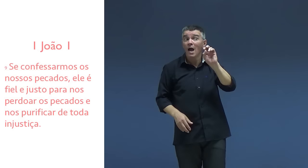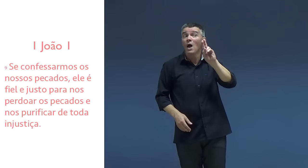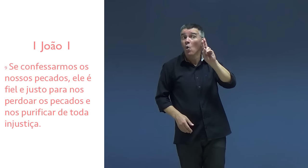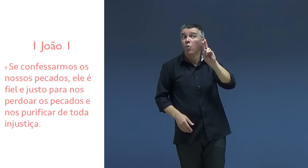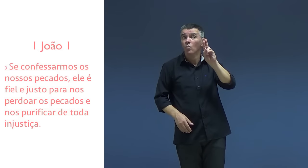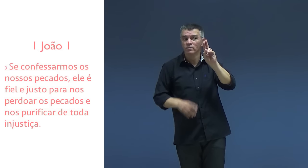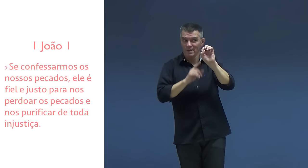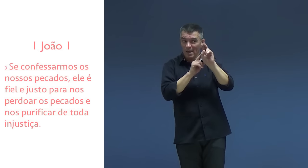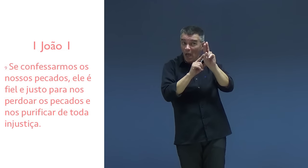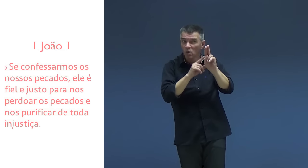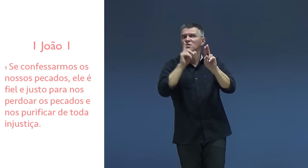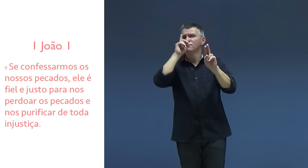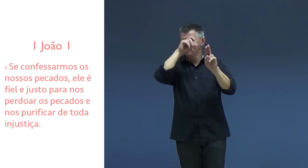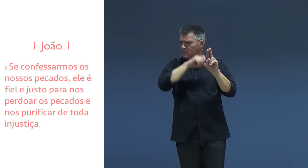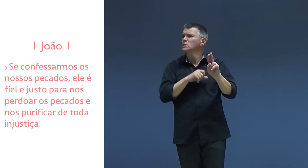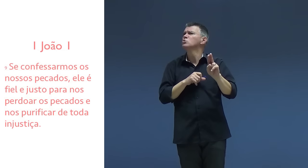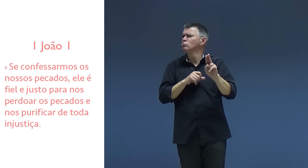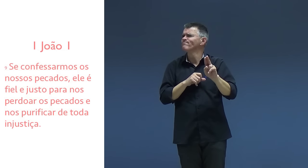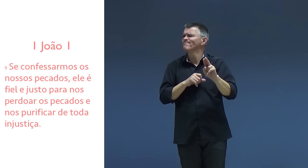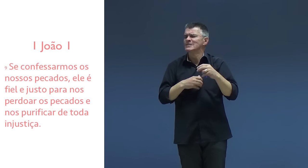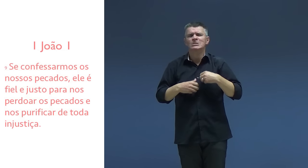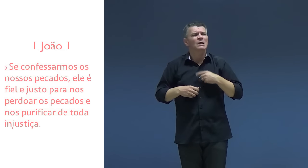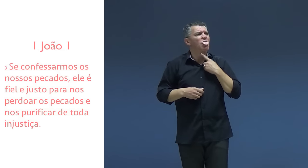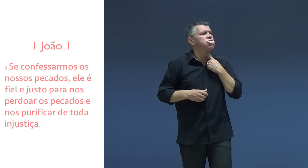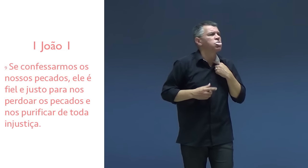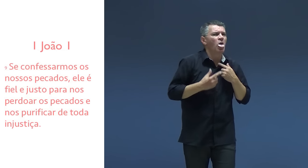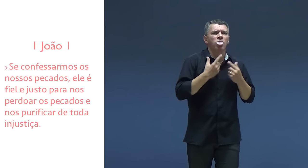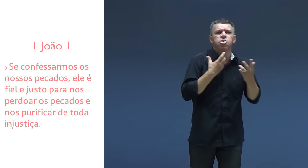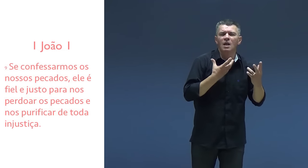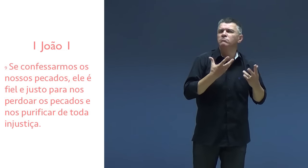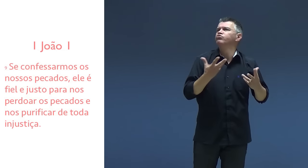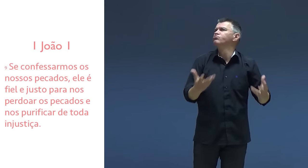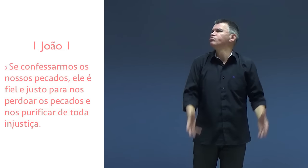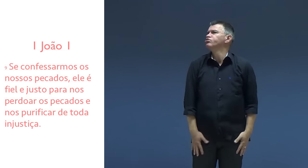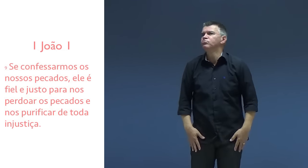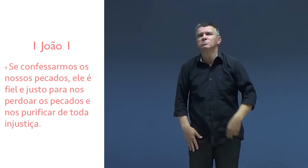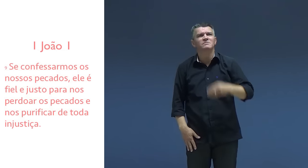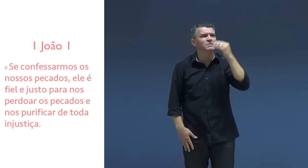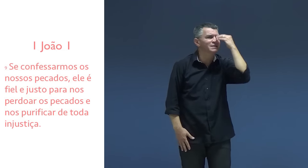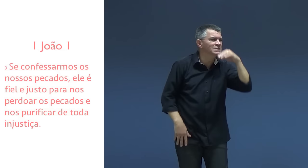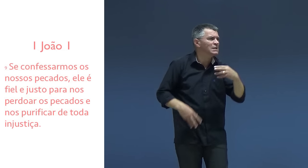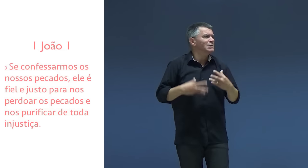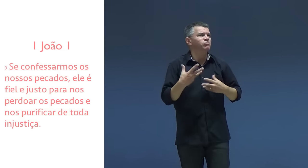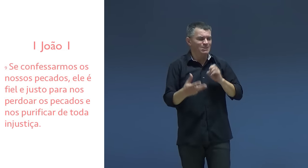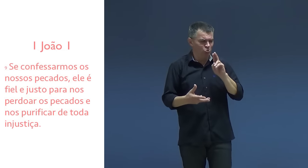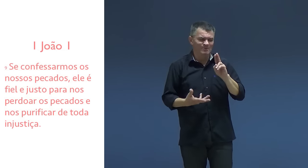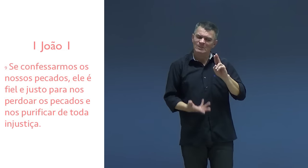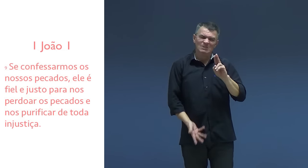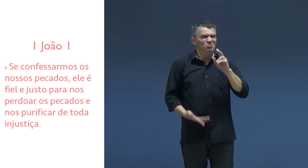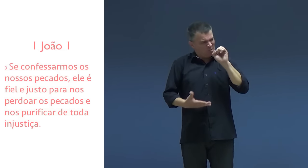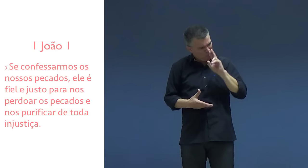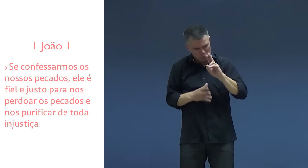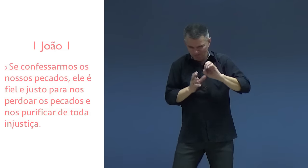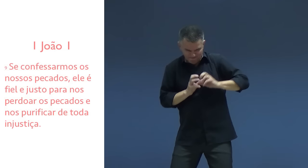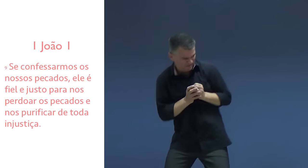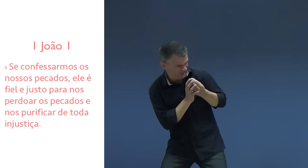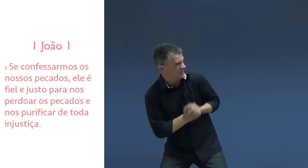Lembra do eu? É difícil, hein? As tuas vontades, né? Esse